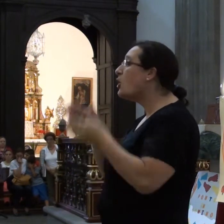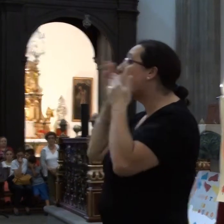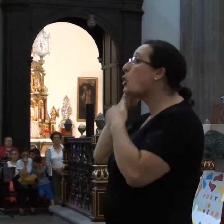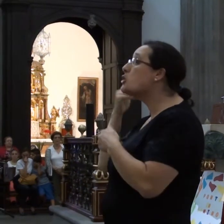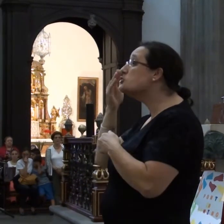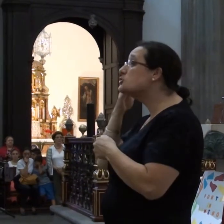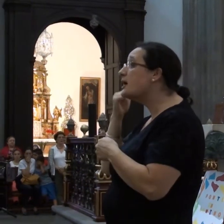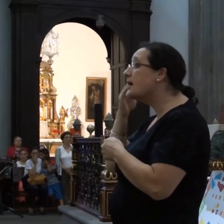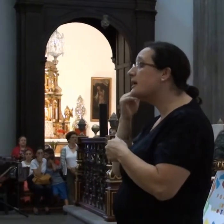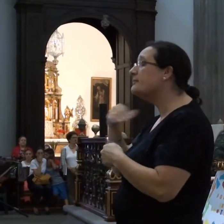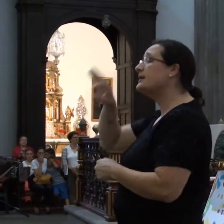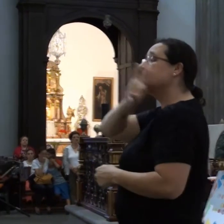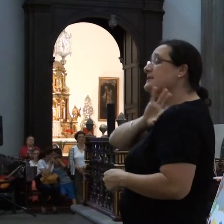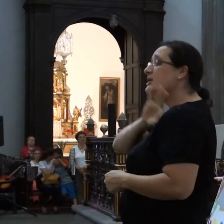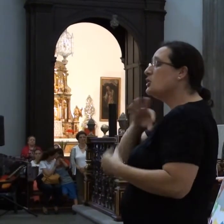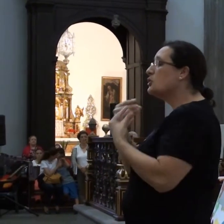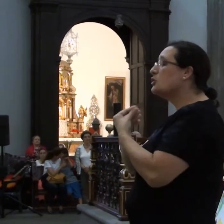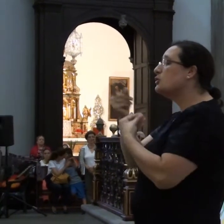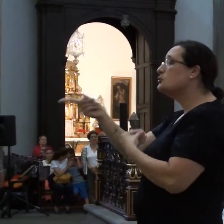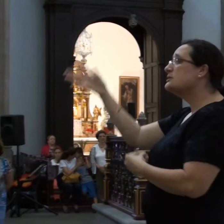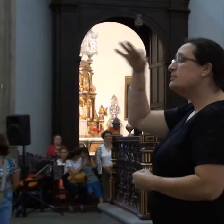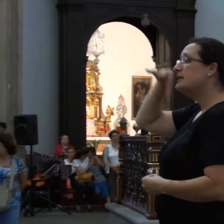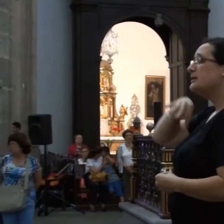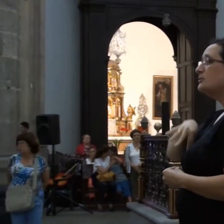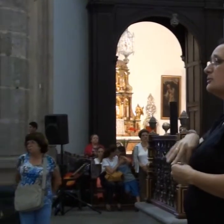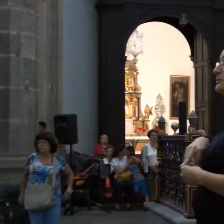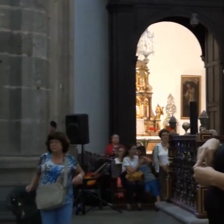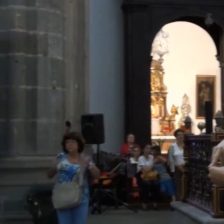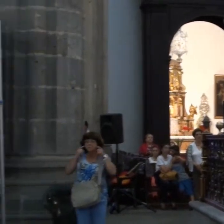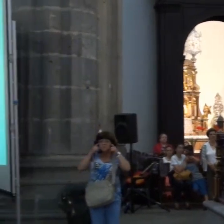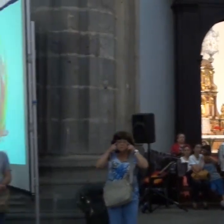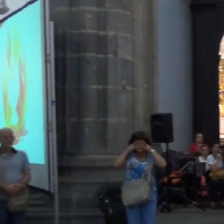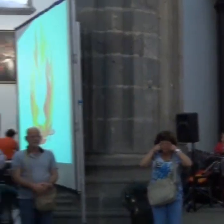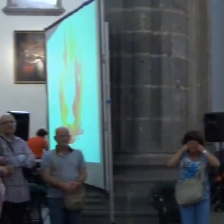consuela mi señor con tu espíritu